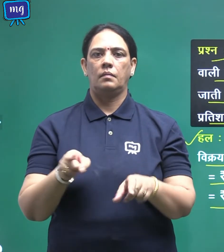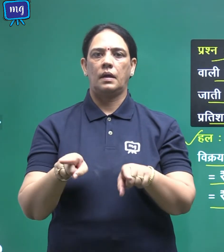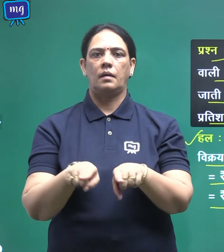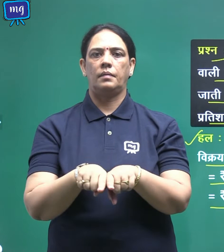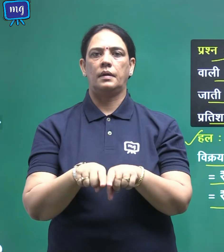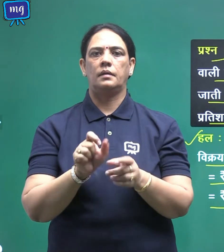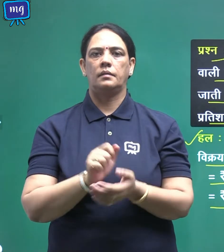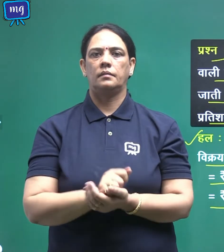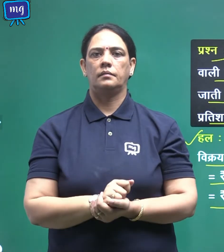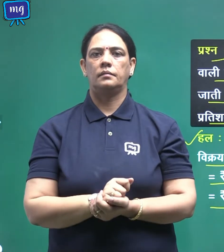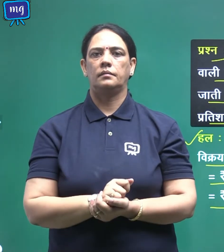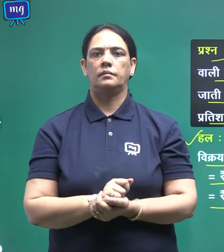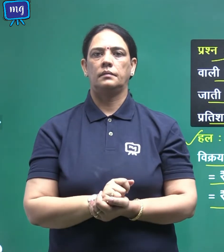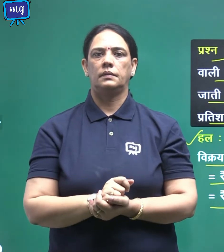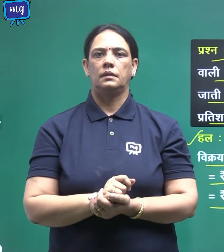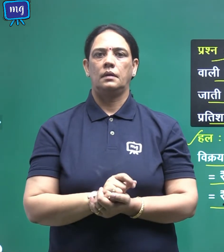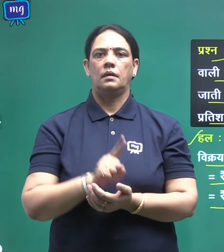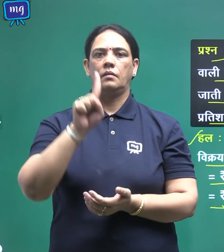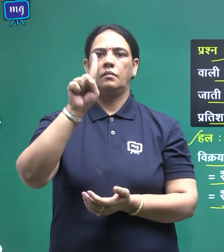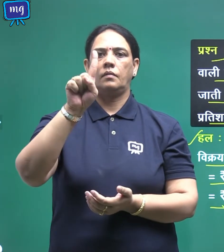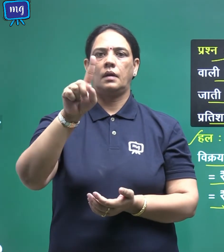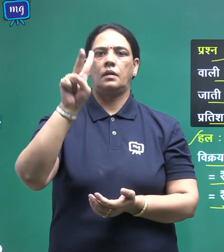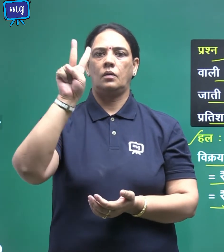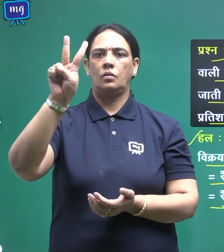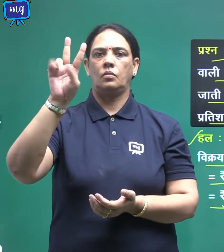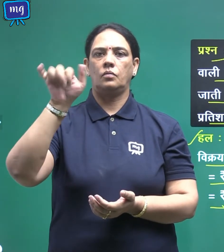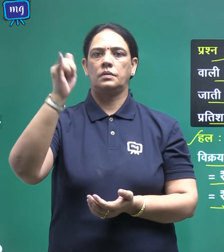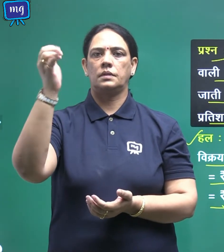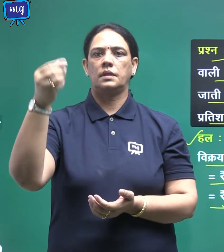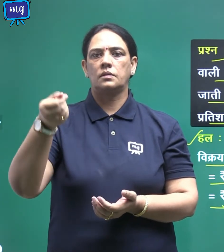बराबर 126 रुपये।